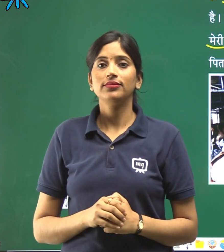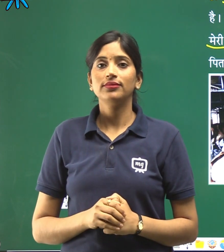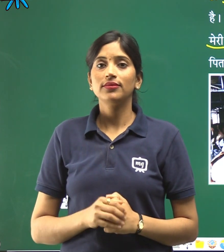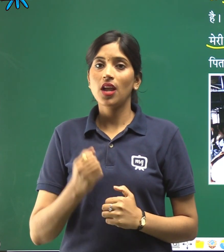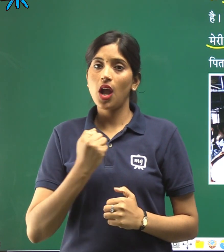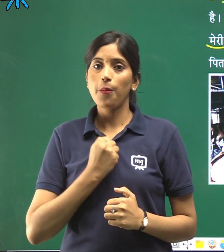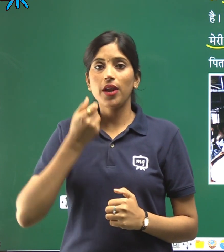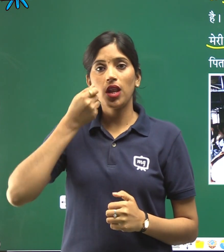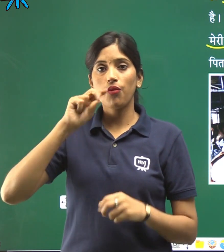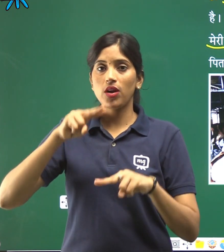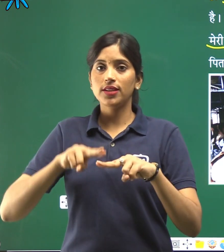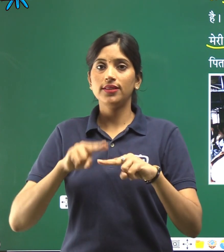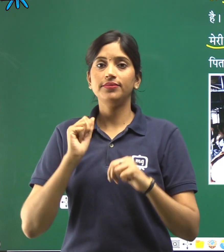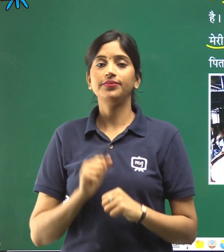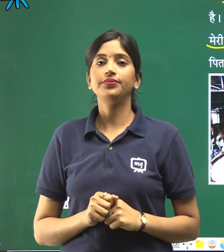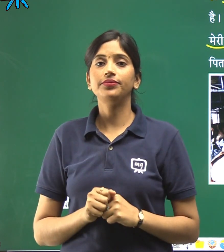मेरे पिताजी